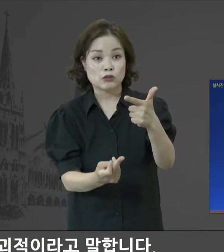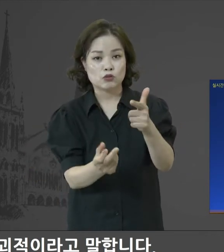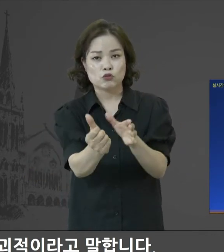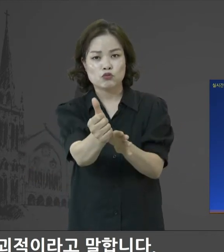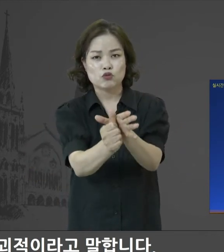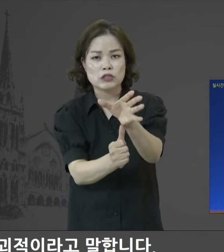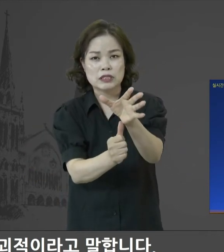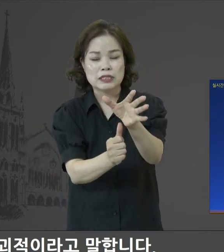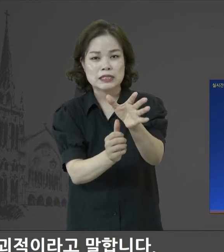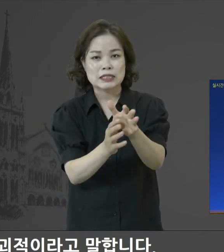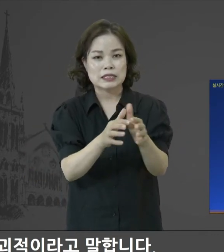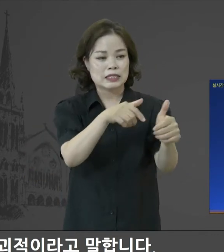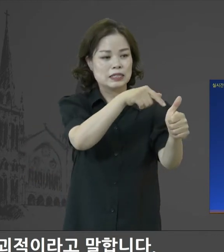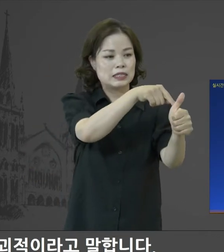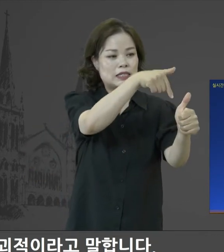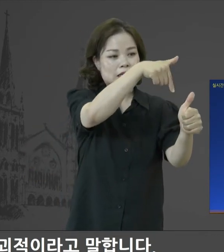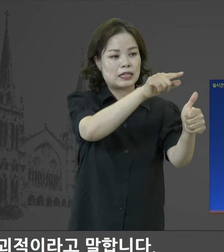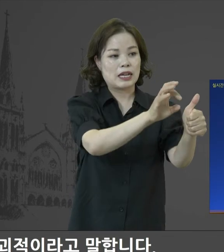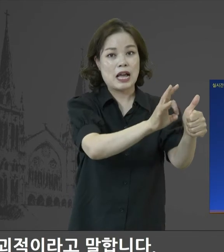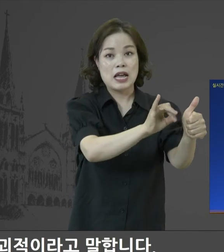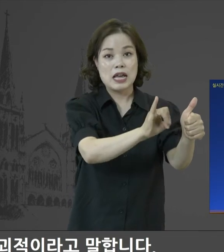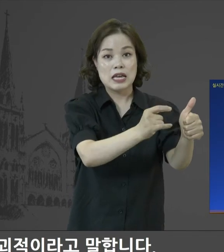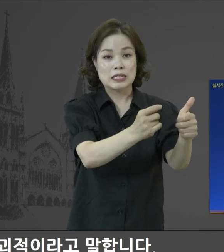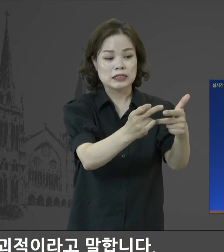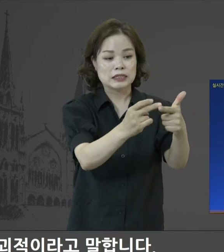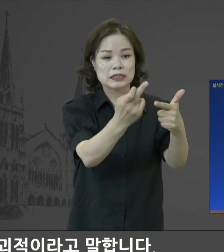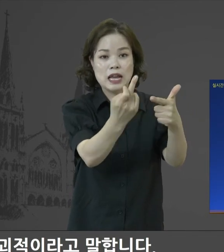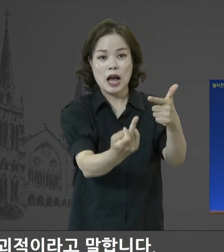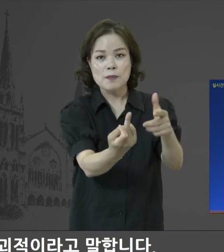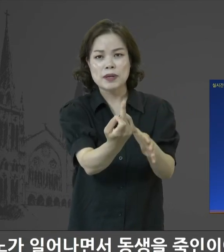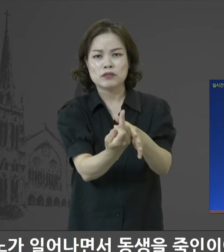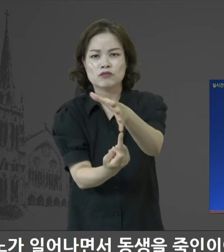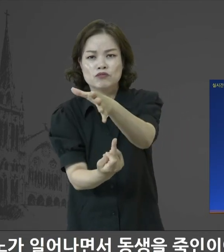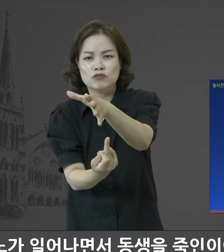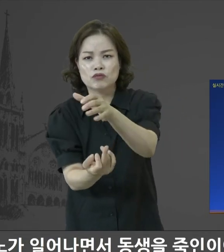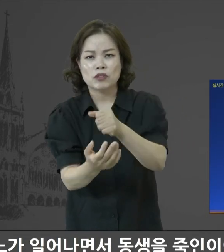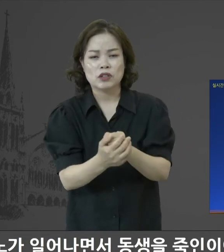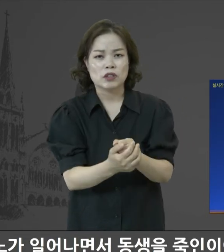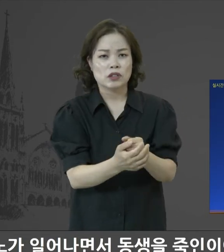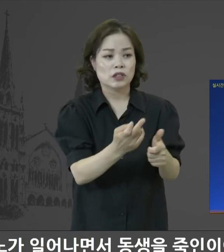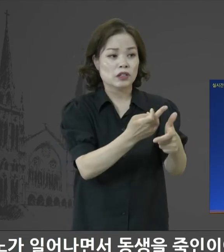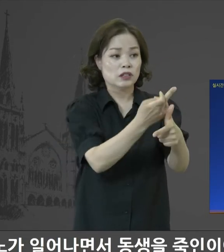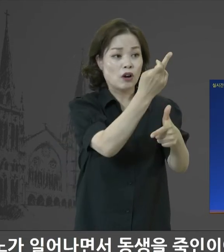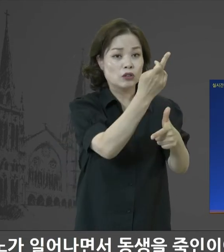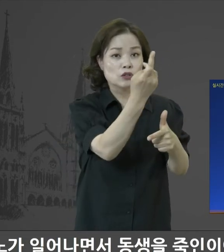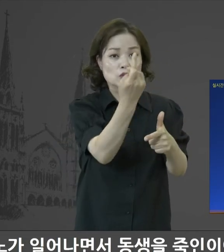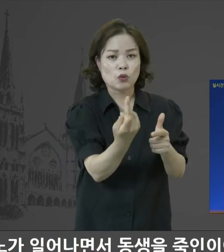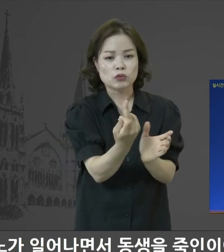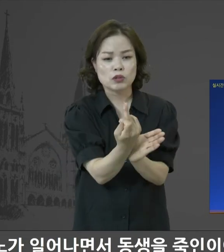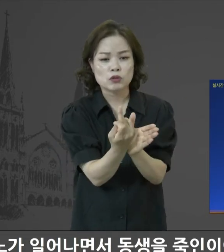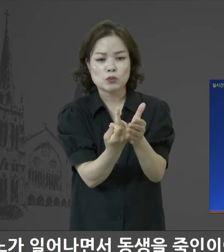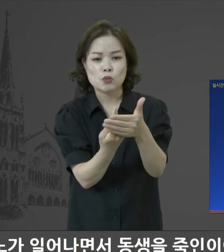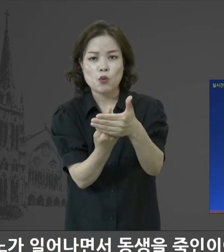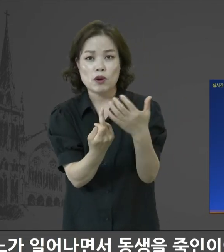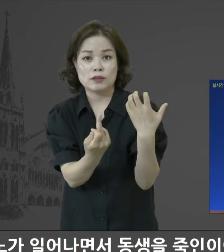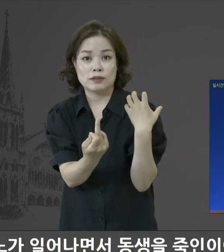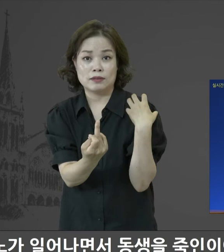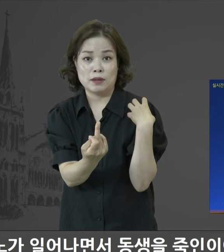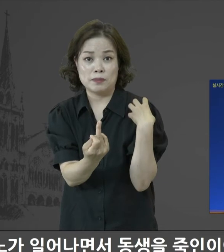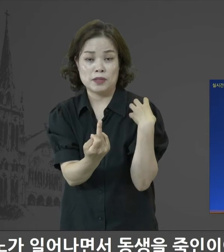이야기입니다. 가인이 아벨을 죽였습니다. 원래 형은 동생을 보호하라는 책임을 갖고